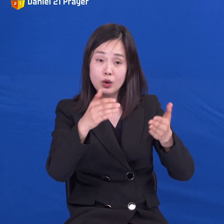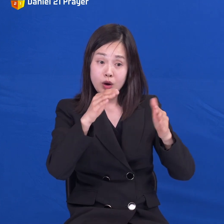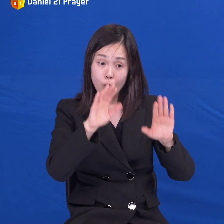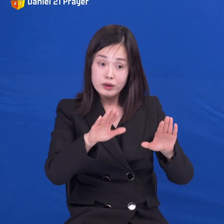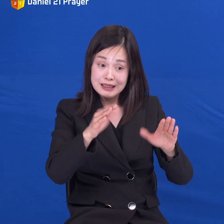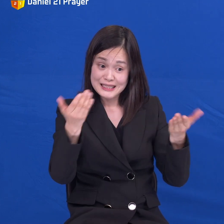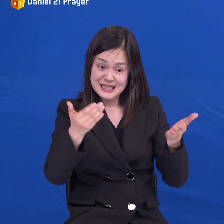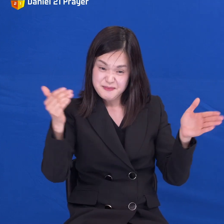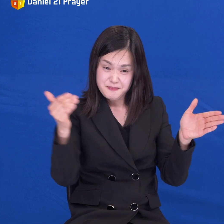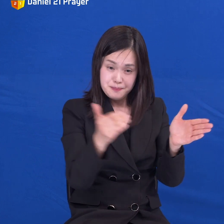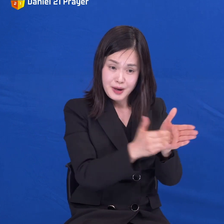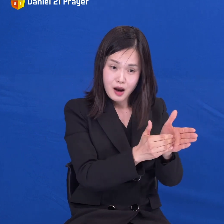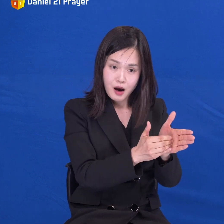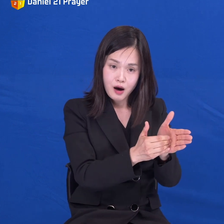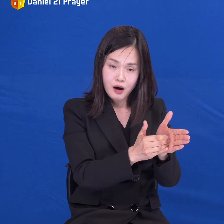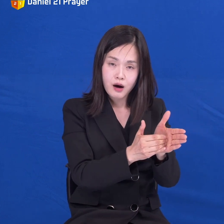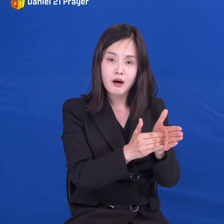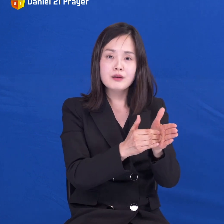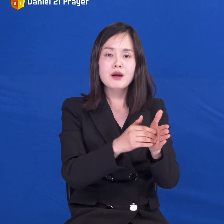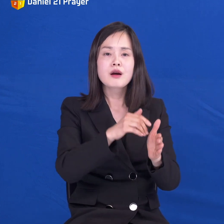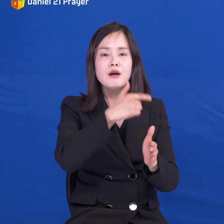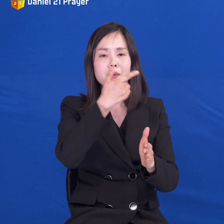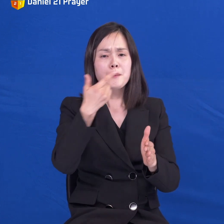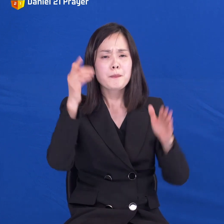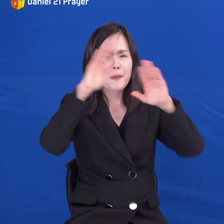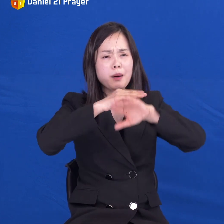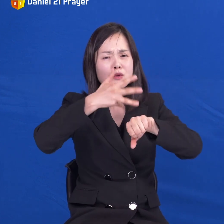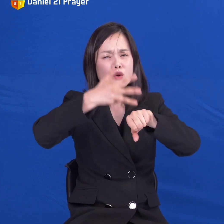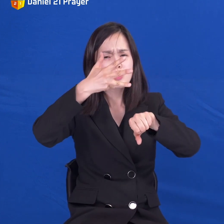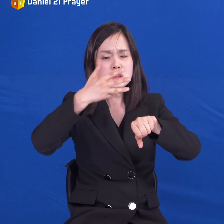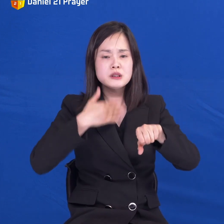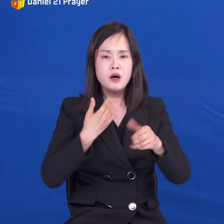수술을 해주시는 거예요. 너무 급해요.